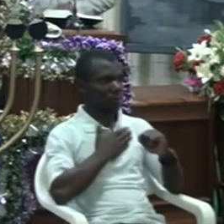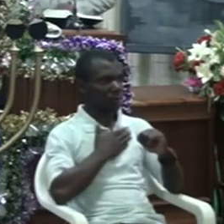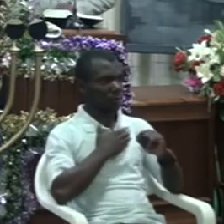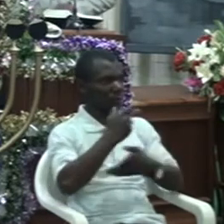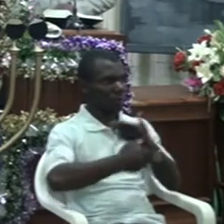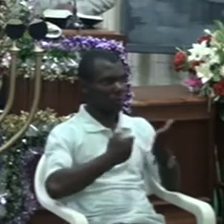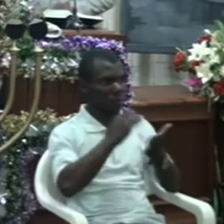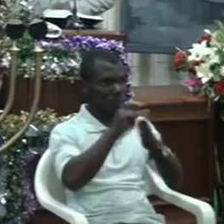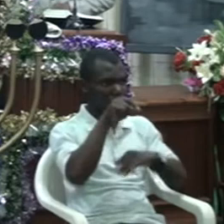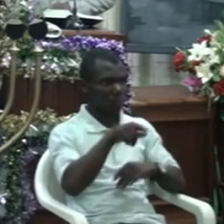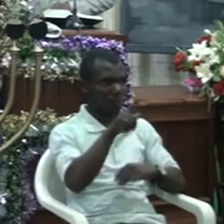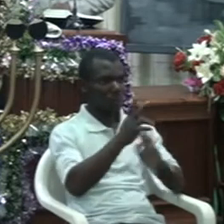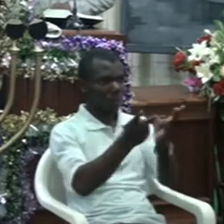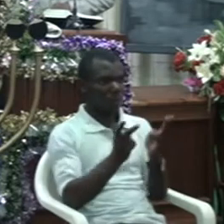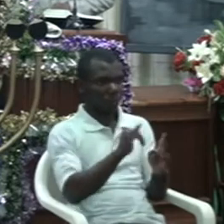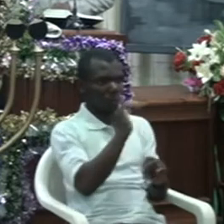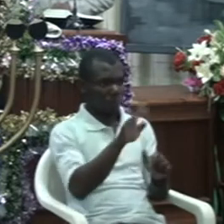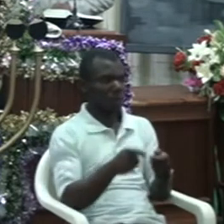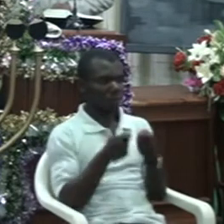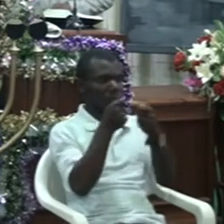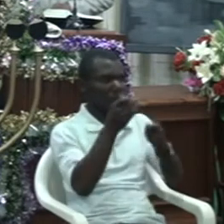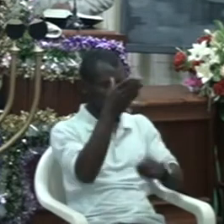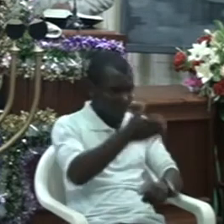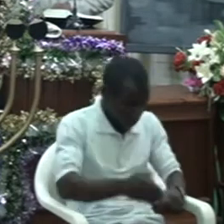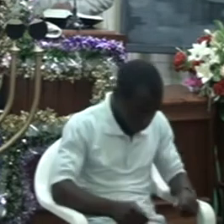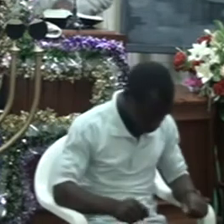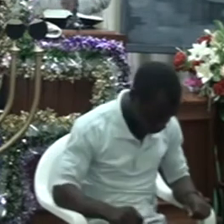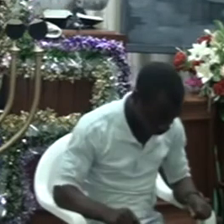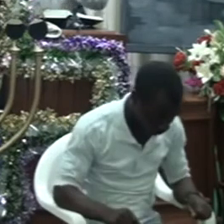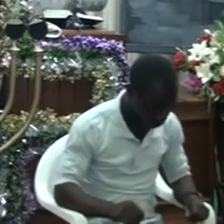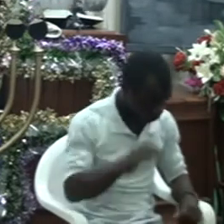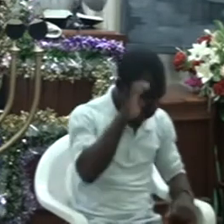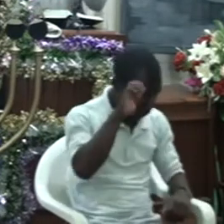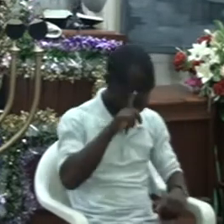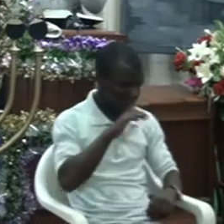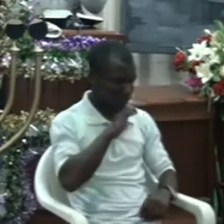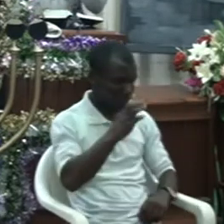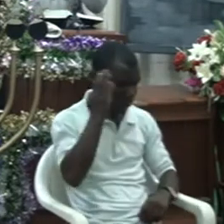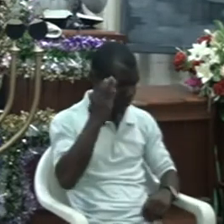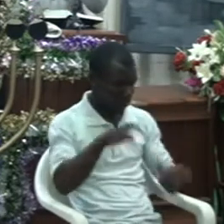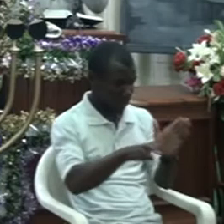lolote unalotaka nitakutendea. Elia alikuwa mfano wa Bwana wetu Yesu Kristo. Élie était le type de notre Seigneur Jésus-Christ.